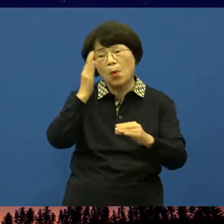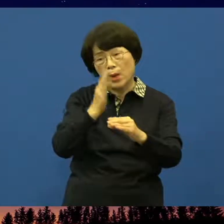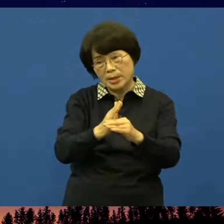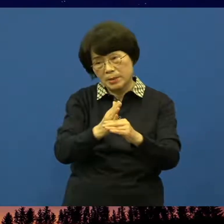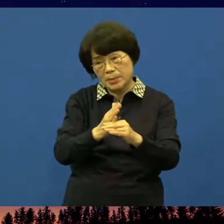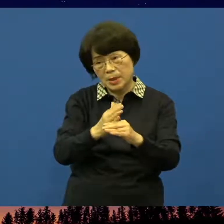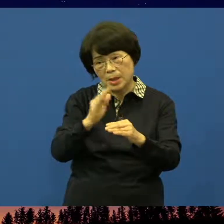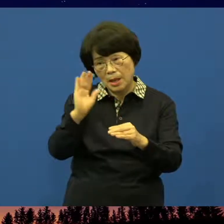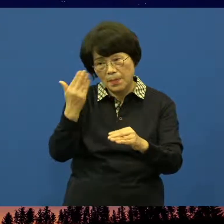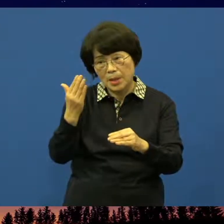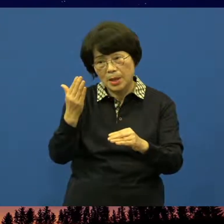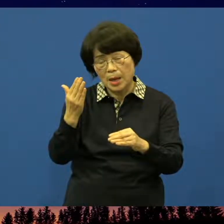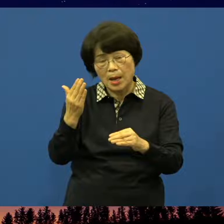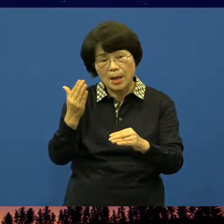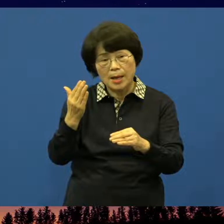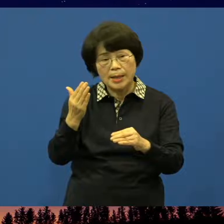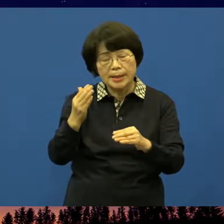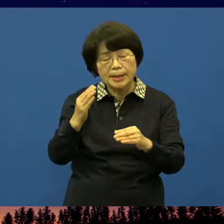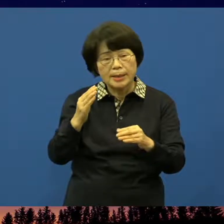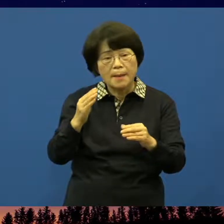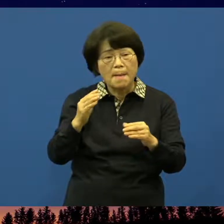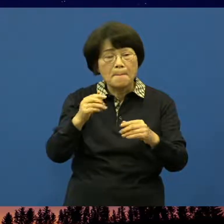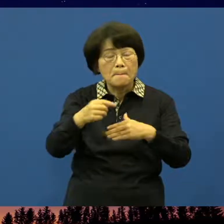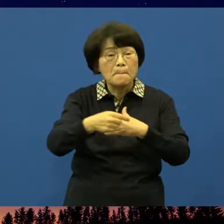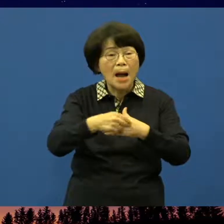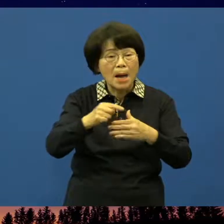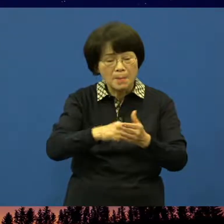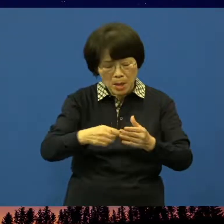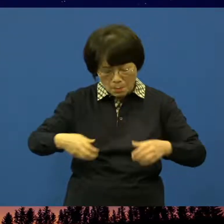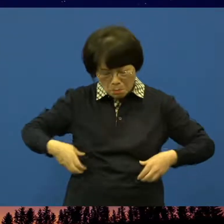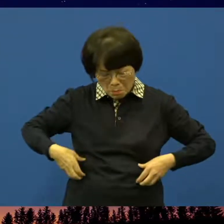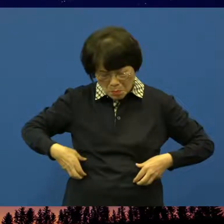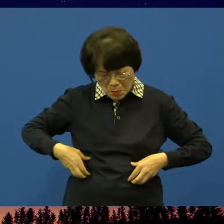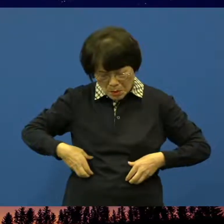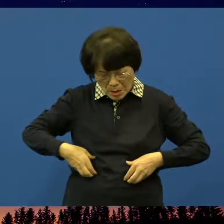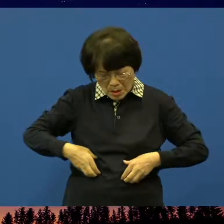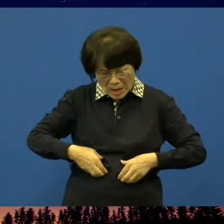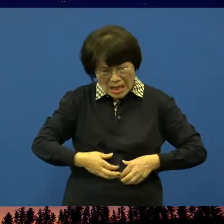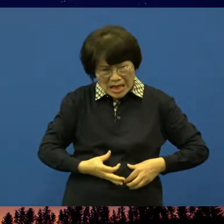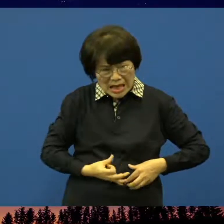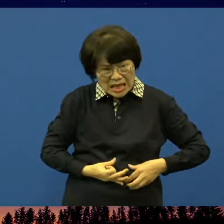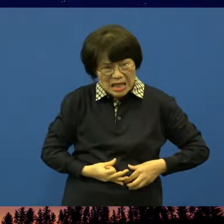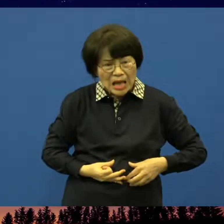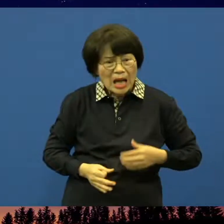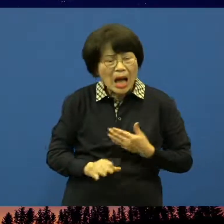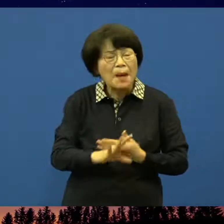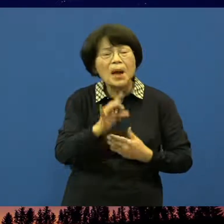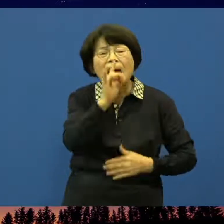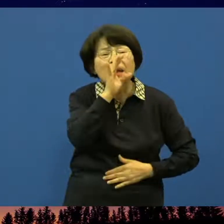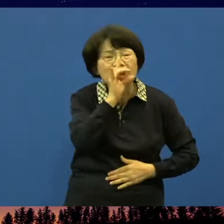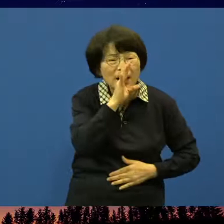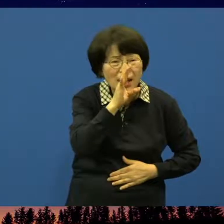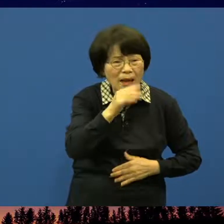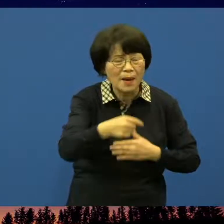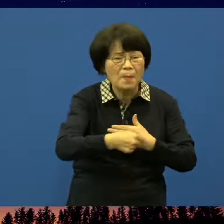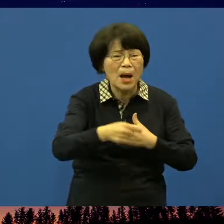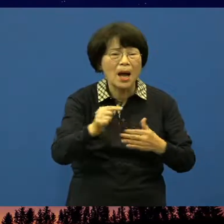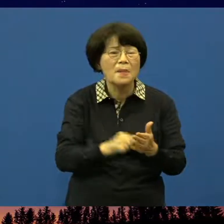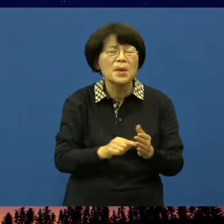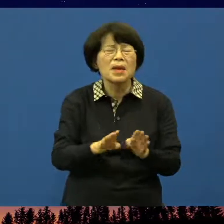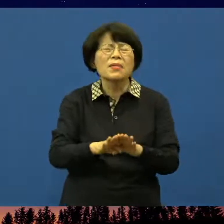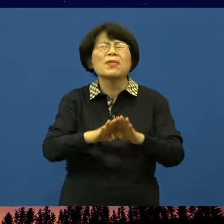여러분, 가면 갈수록 좁아지면 안 돼요. 마음이 넓어져야 돼요. 옹졸해지면 안 돼요. 집만 넓으면 뭐예요? 마음이 넓어야지.